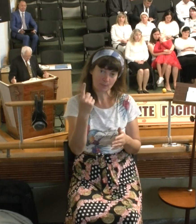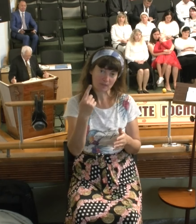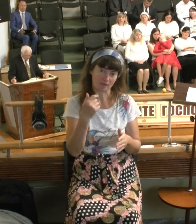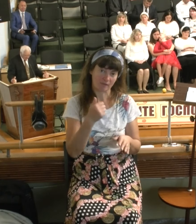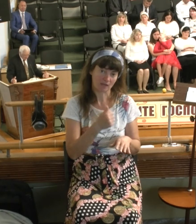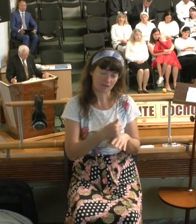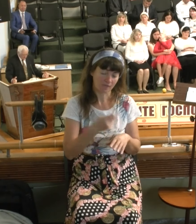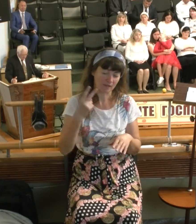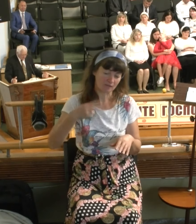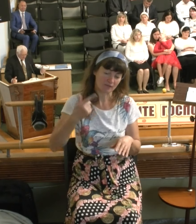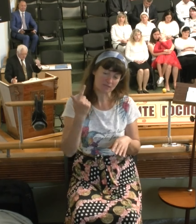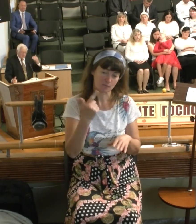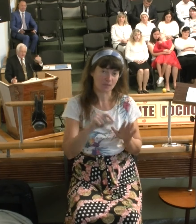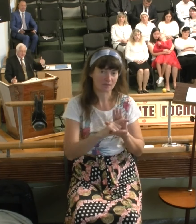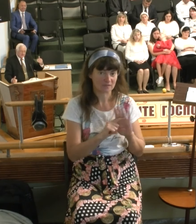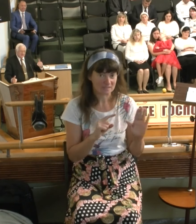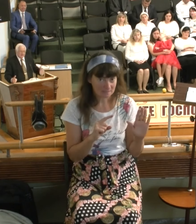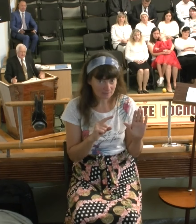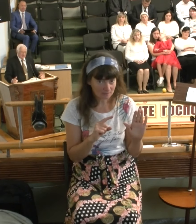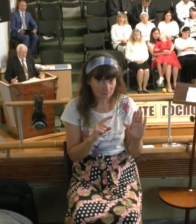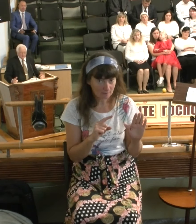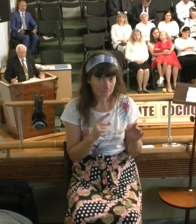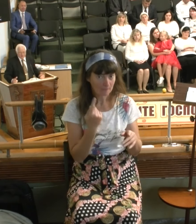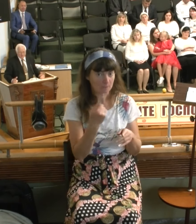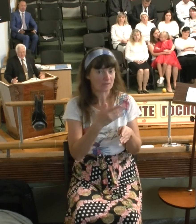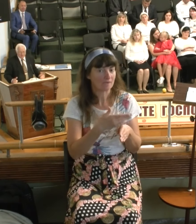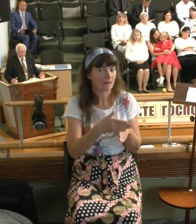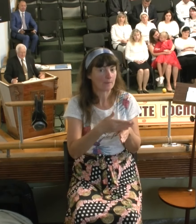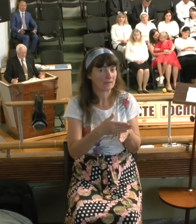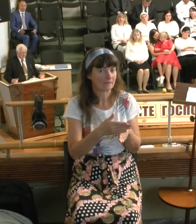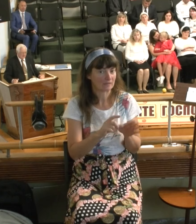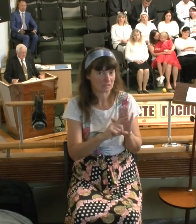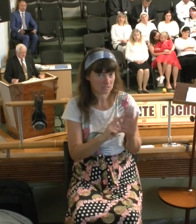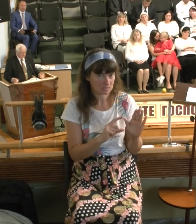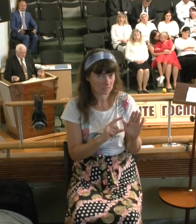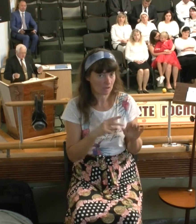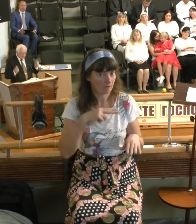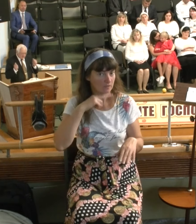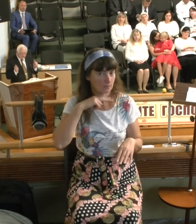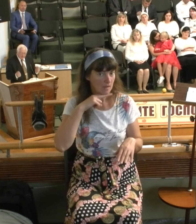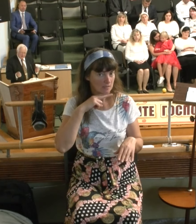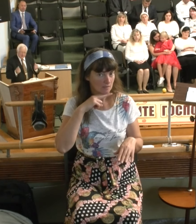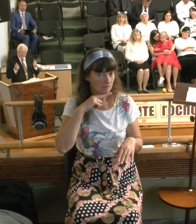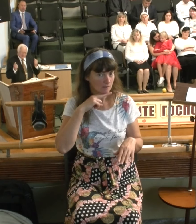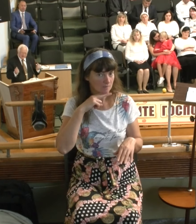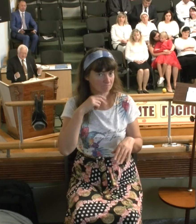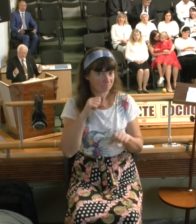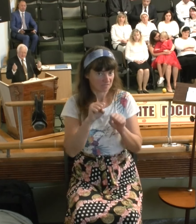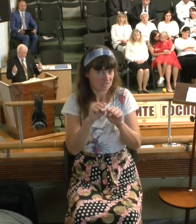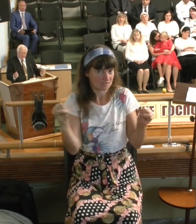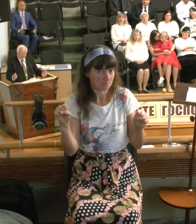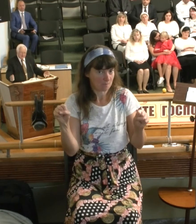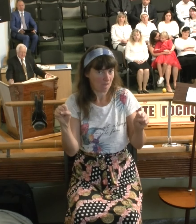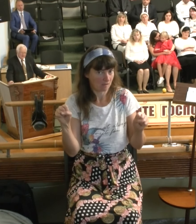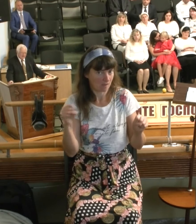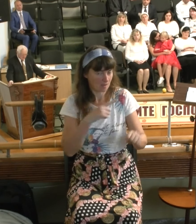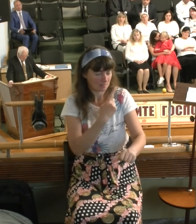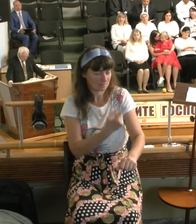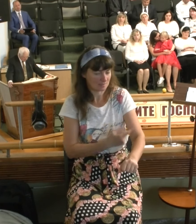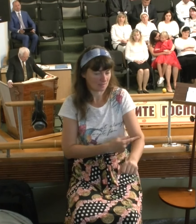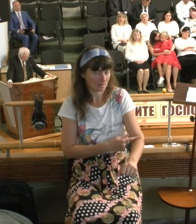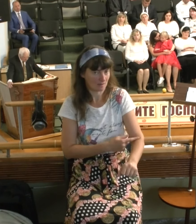21 стих, первая половина стиха, обратите внимание, такое смелое, сильное